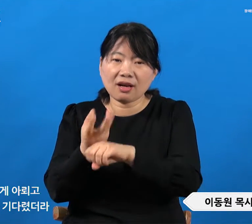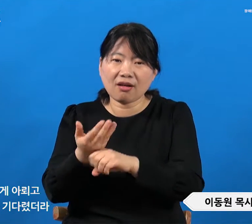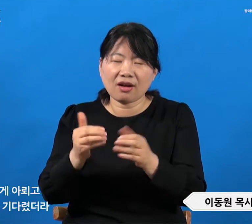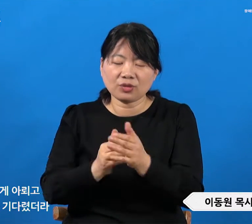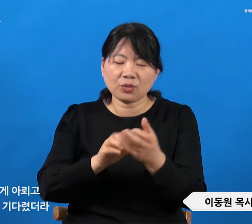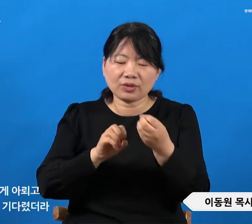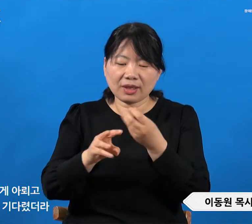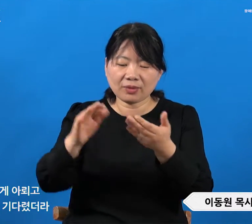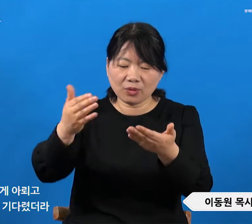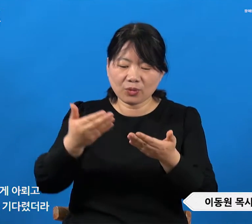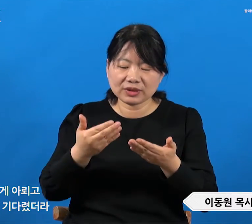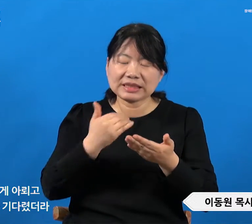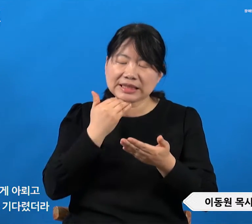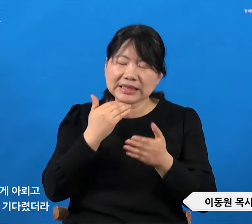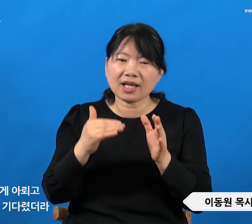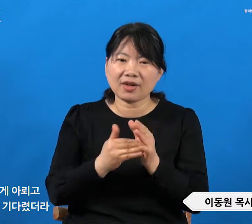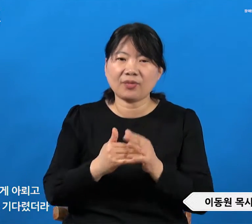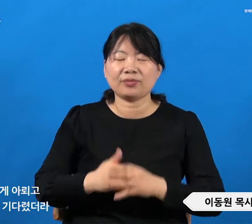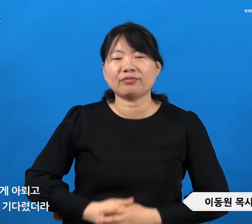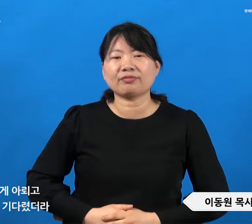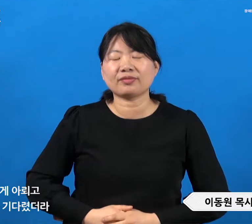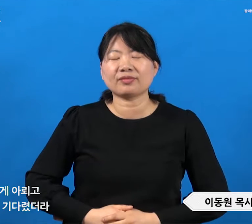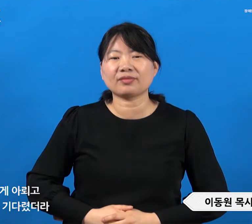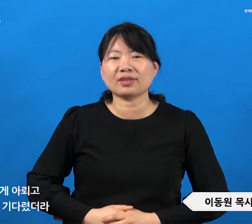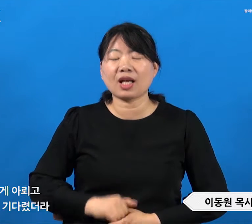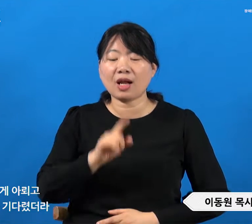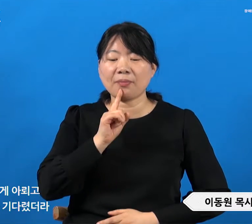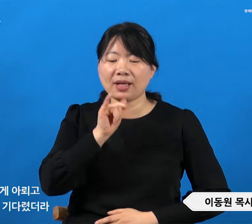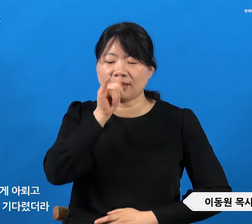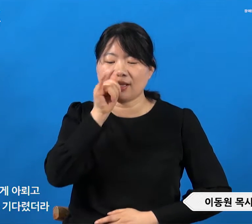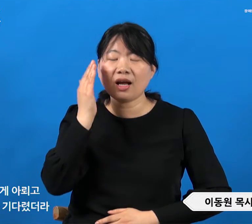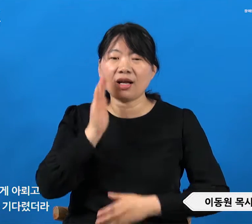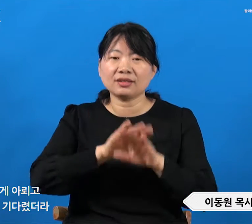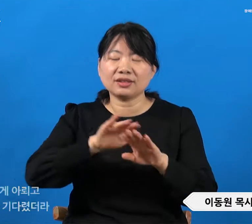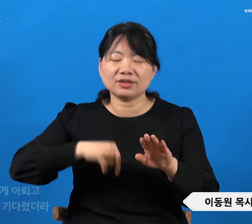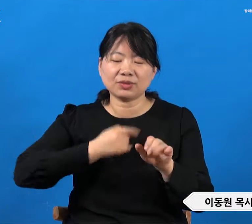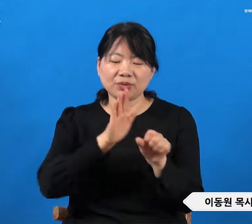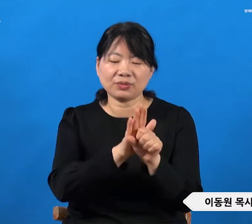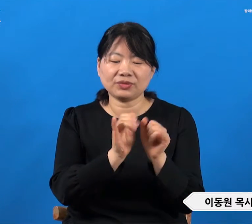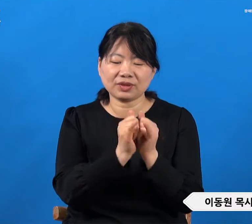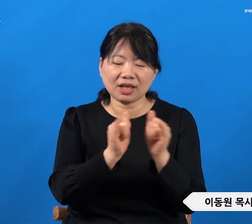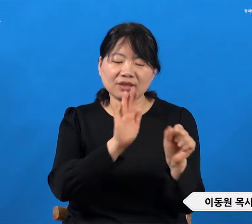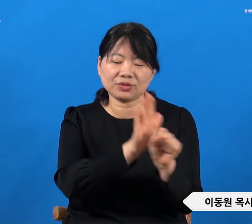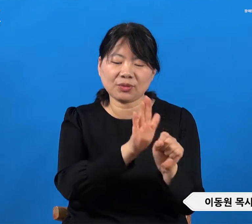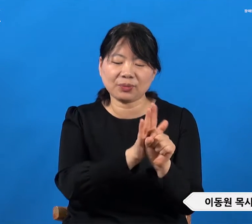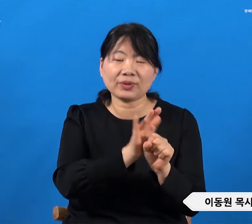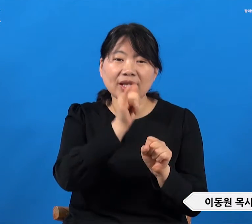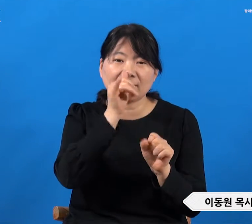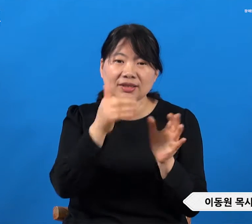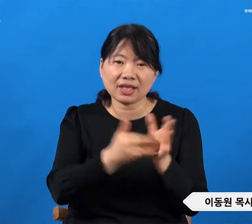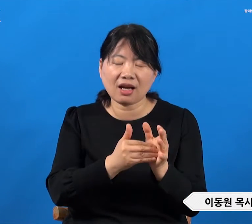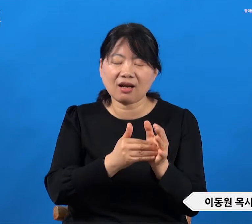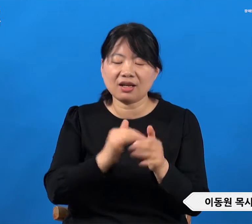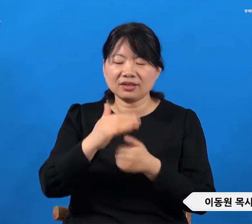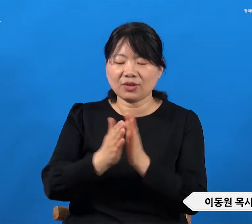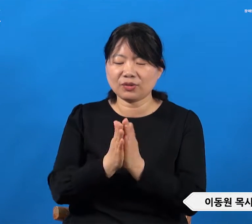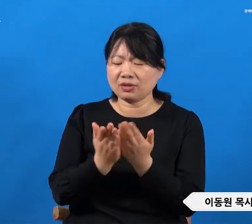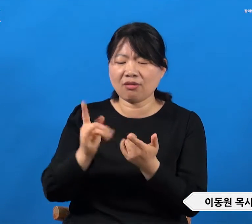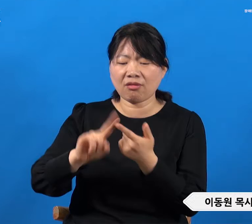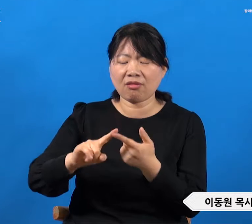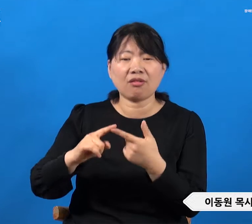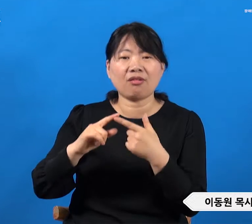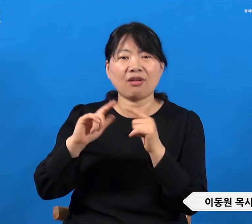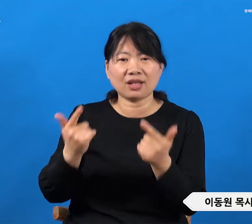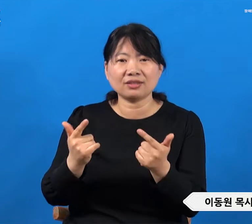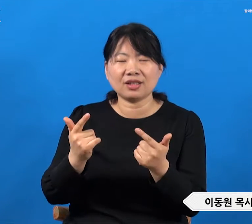그 답장이 오기를 기다렸더라. 이런 말 있죠. 하늘은 스스로 돕는 자를 돕는다. 그건 성경이